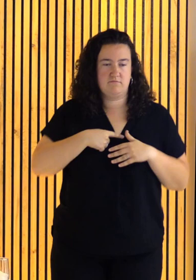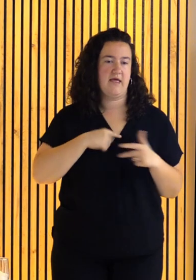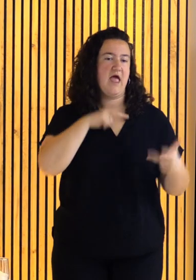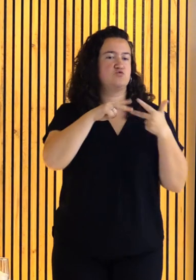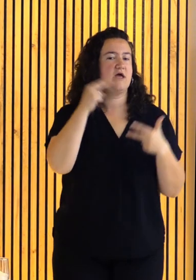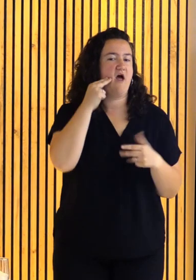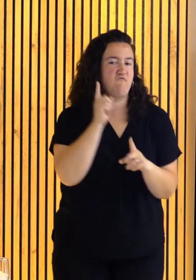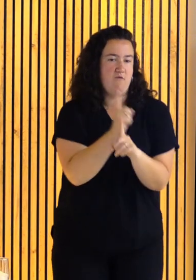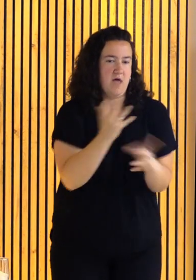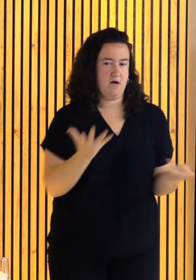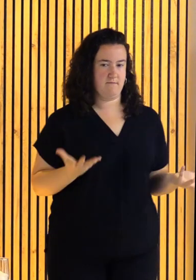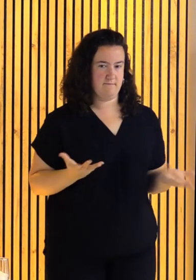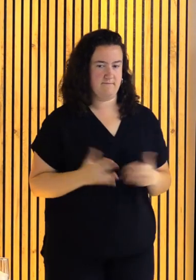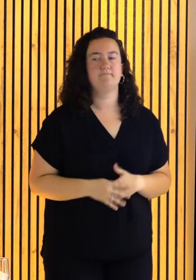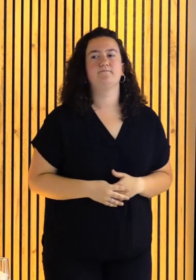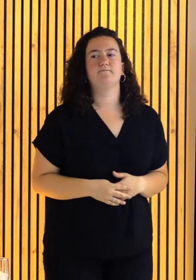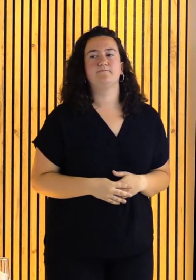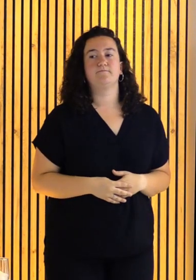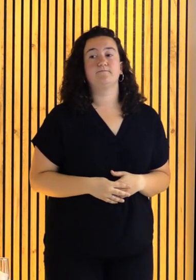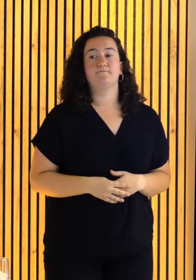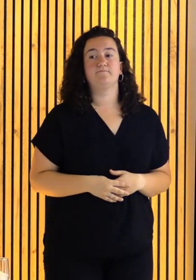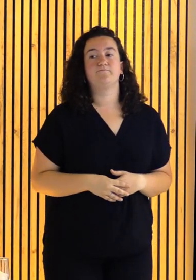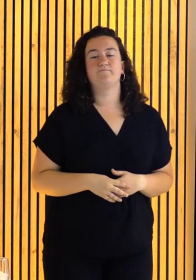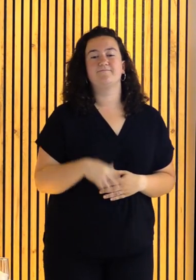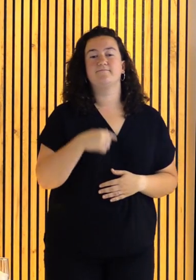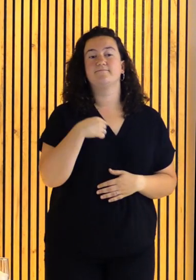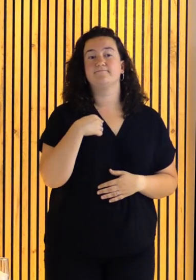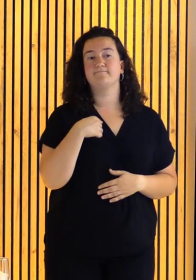Aldibidean, komentatu nahiko nuke baita ere,